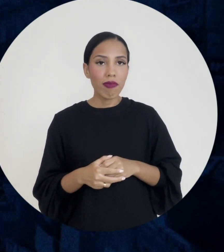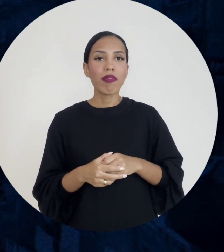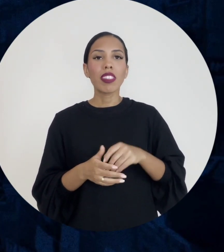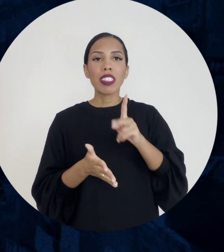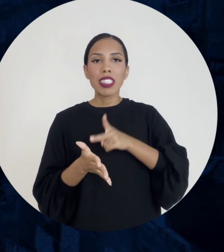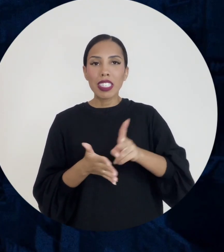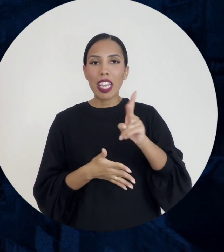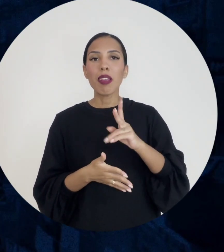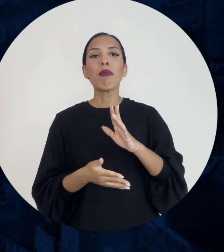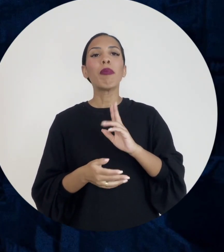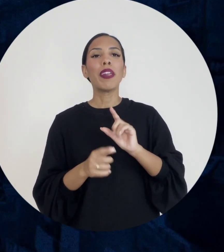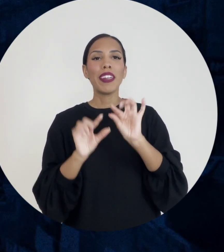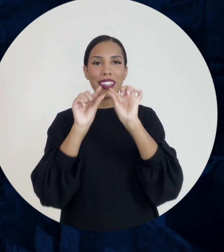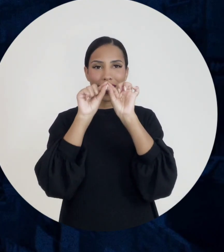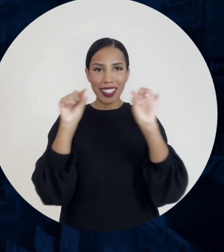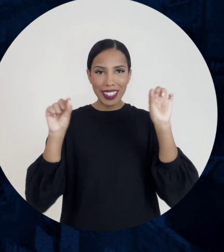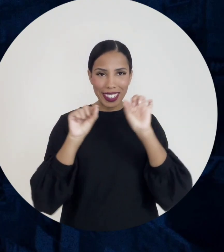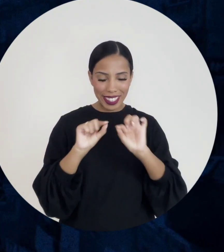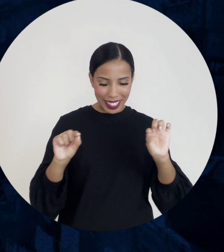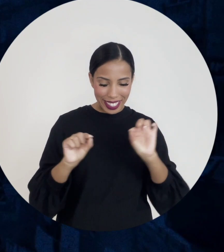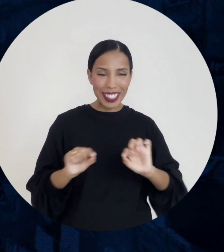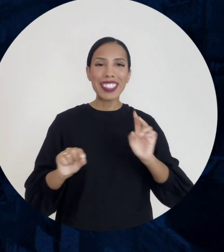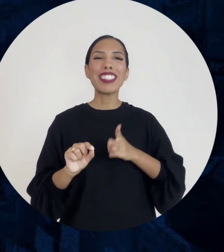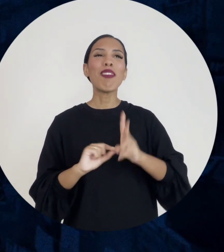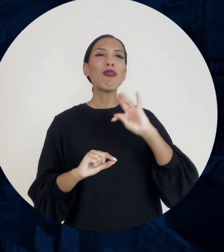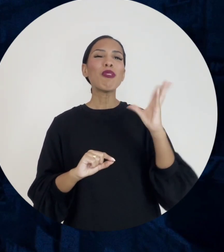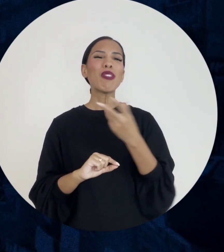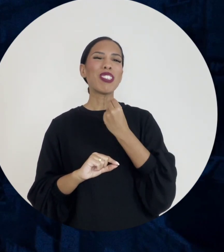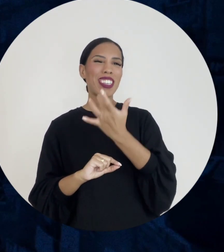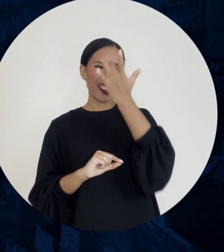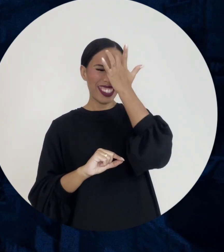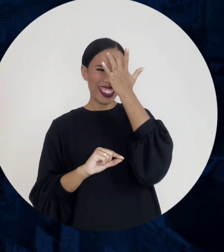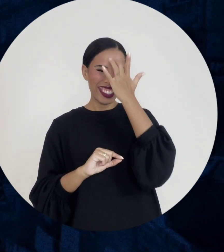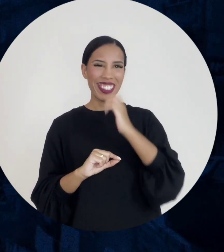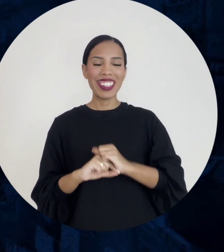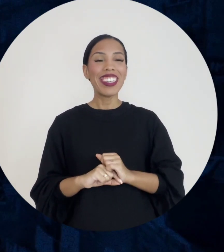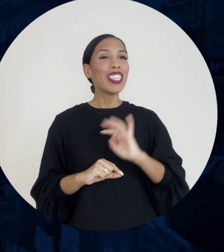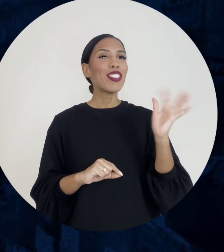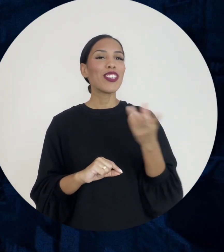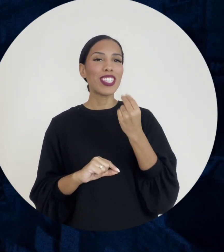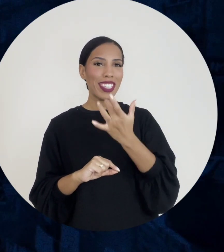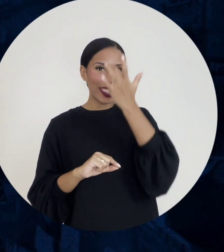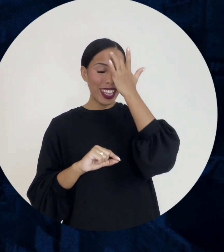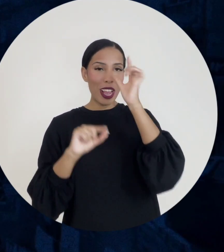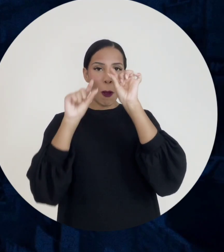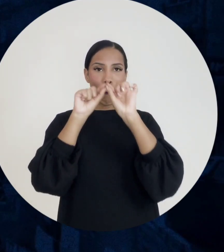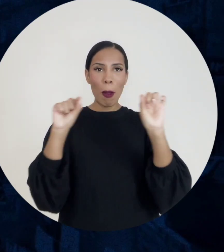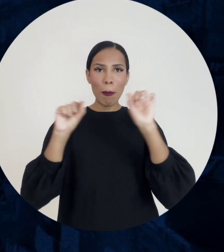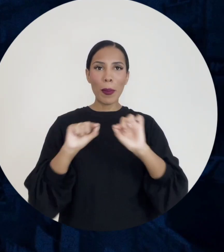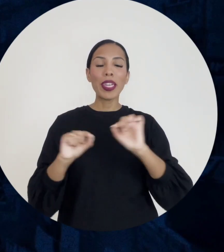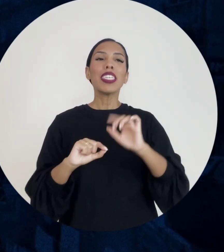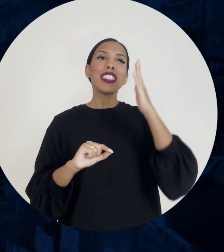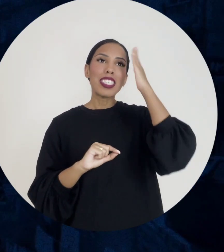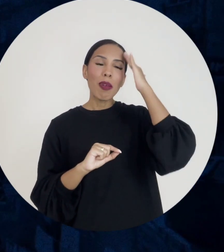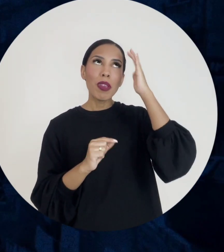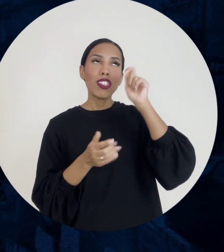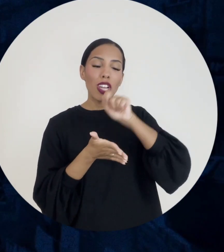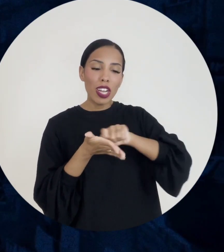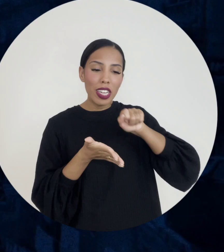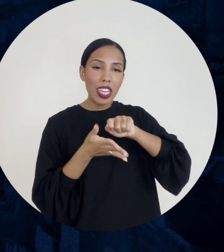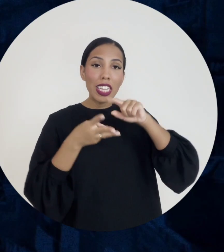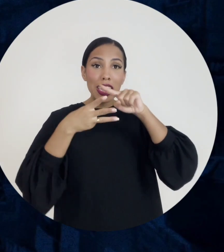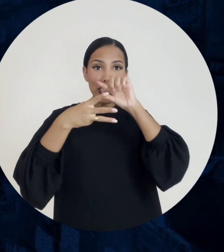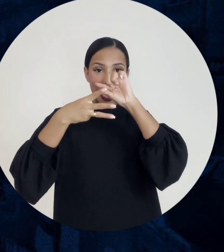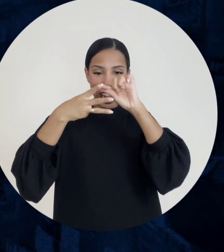Você fazia um enredo antes, você preparava. Você já sabia o que você ia escrever nas primeiras 3 com muito prazer que pega minha caneta para de mandar